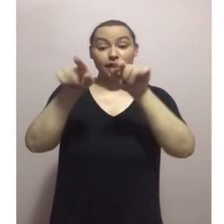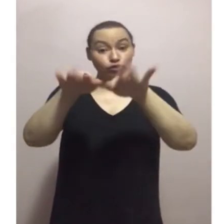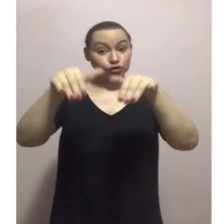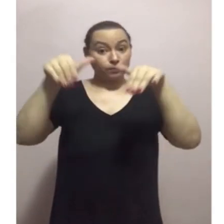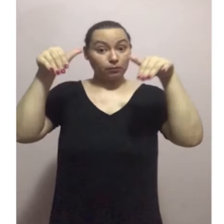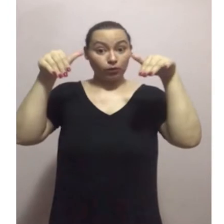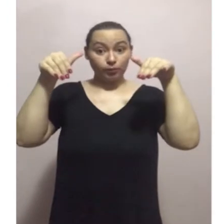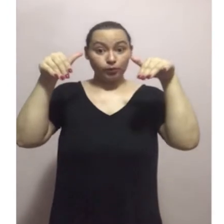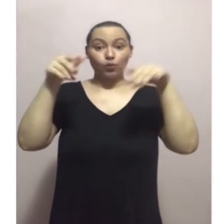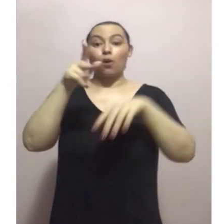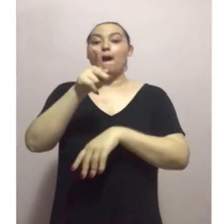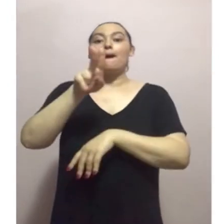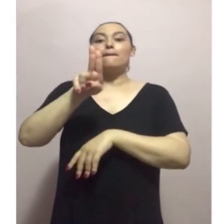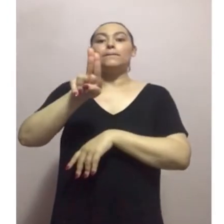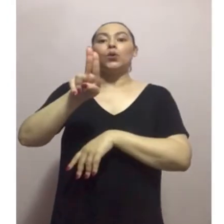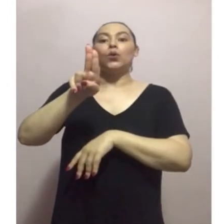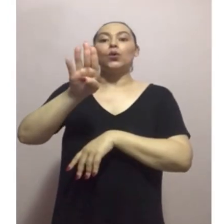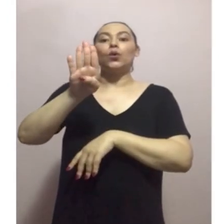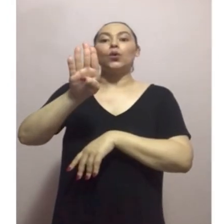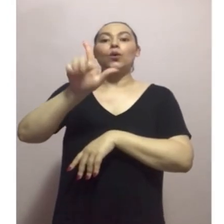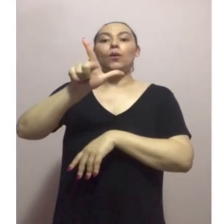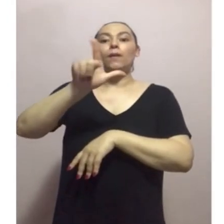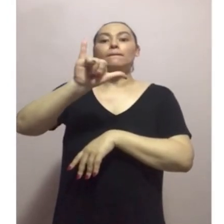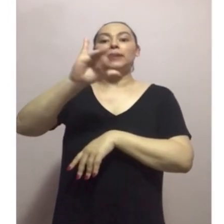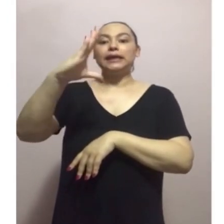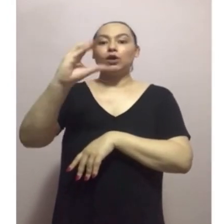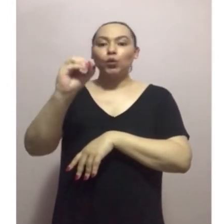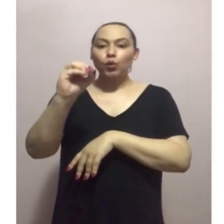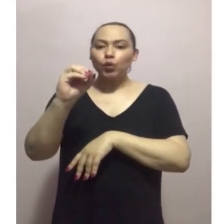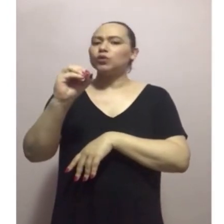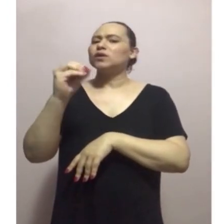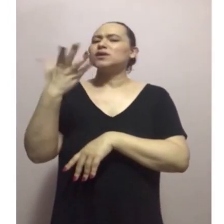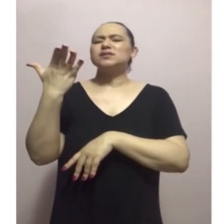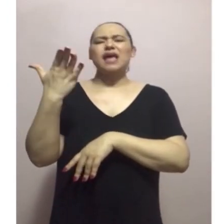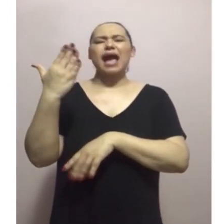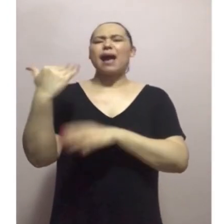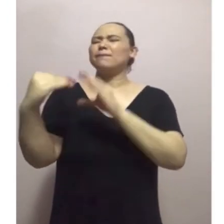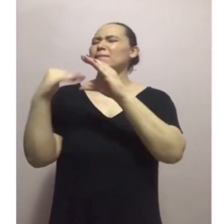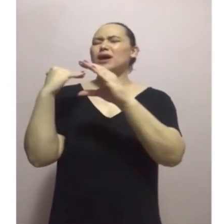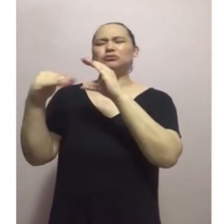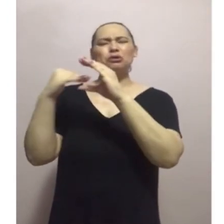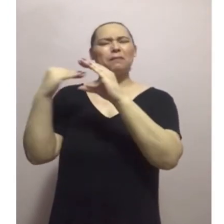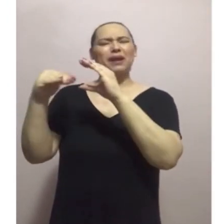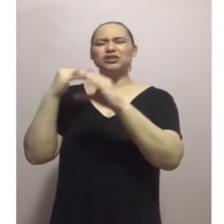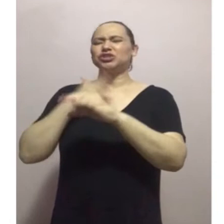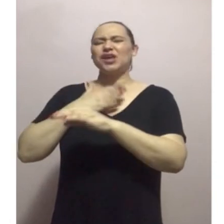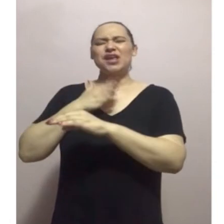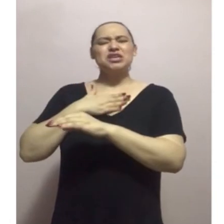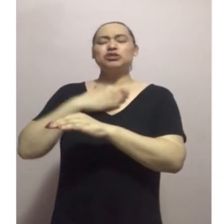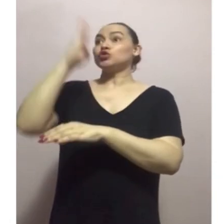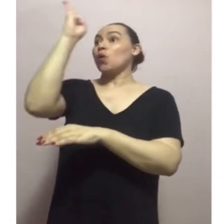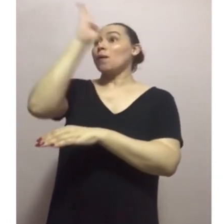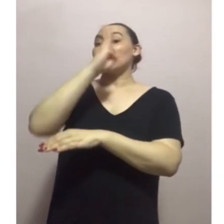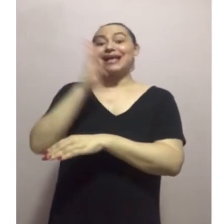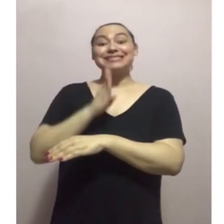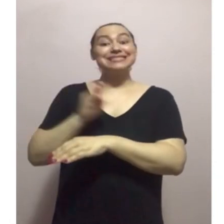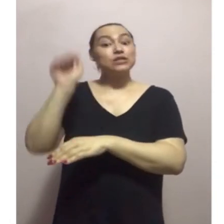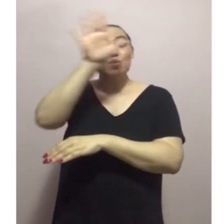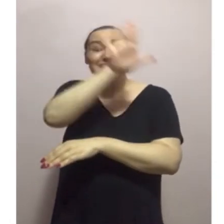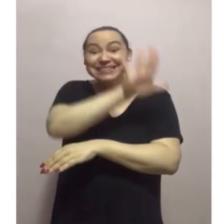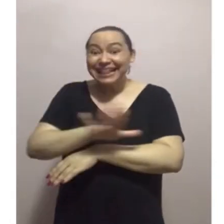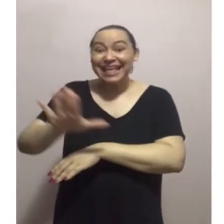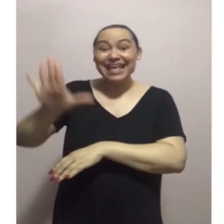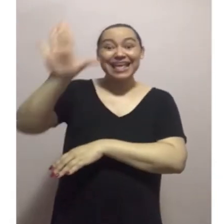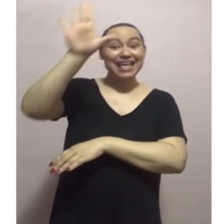público, né? Muita gente escreveu para a gente, dizendo que viu no Brasil inteiro, que teve uma sensação